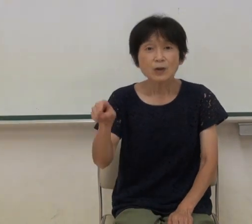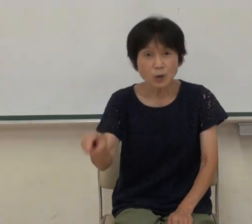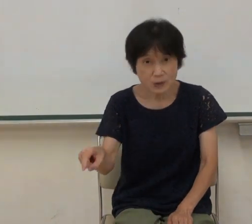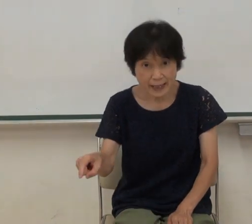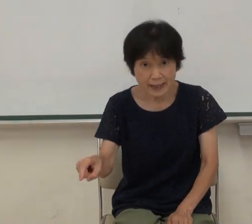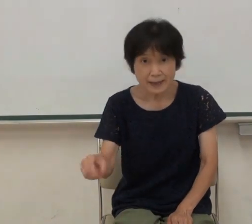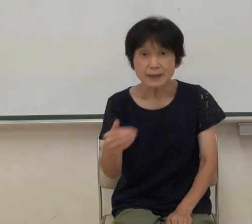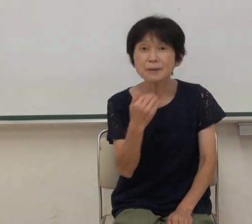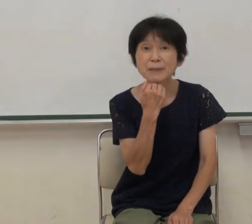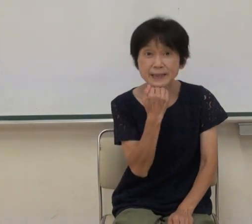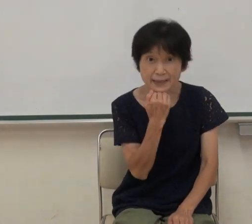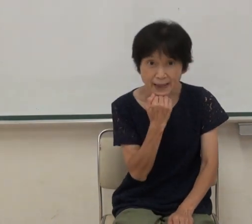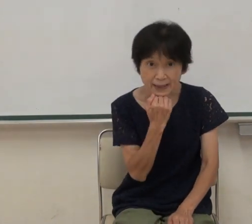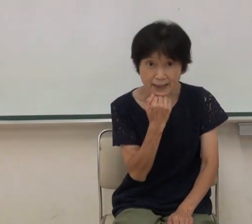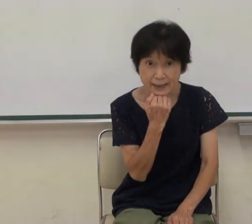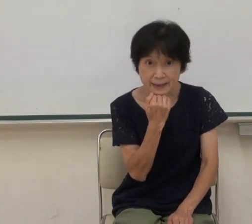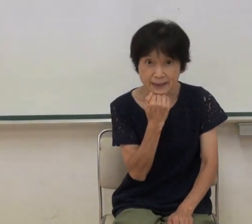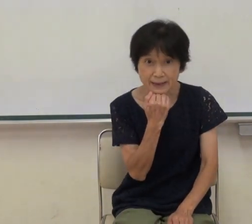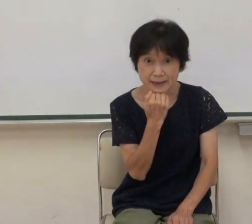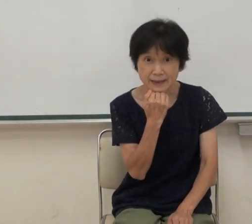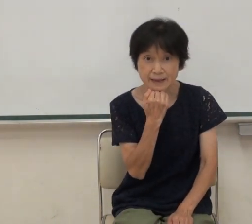ここで待ってて。